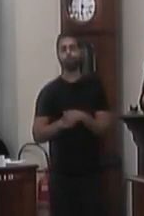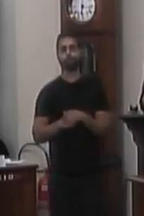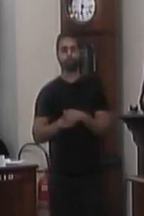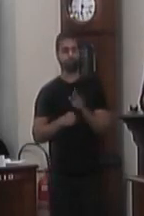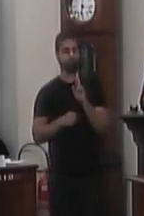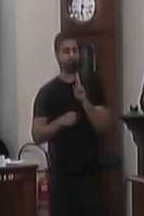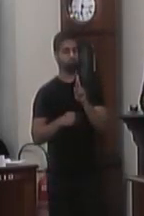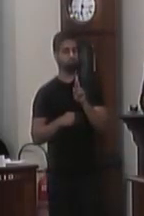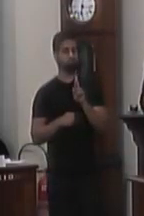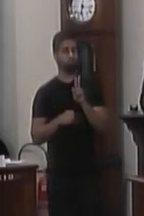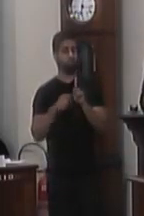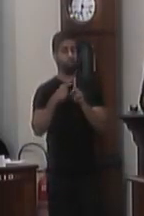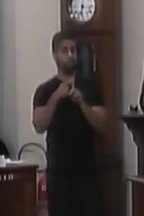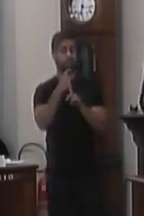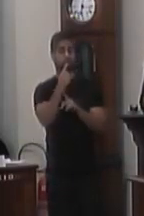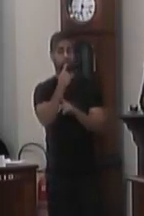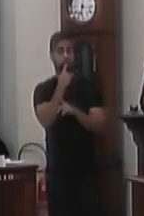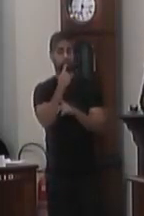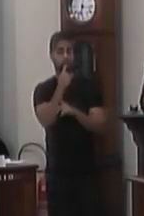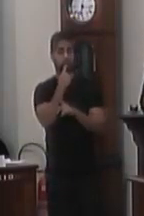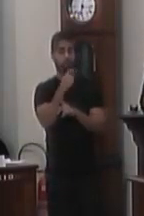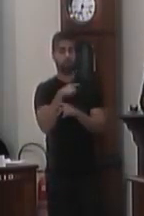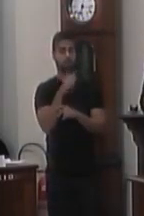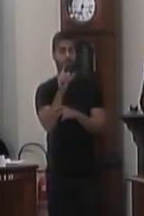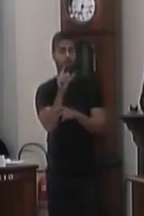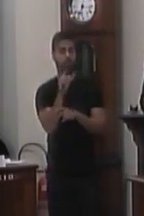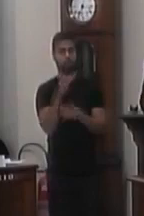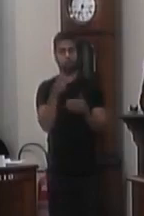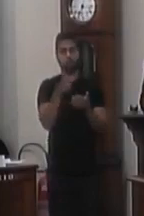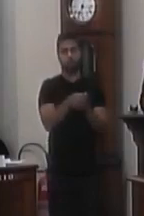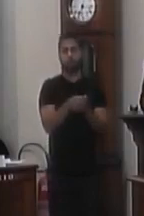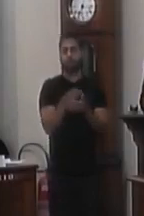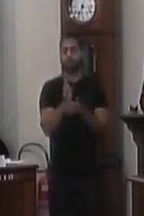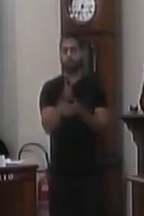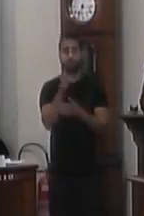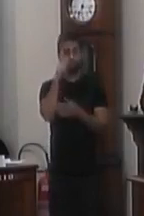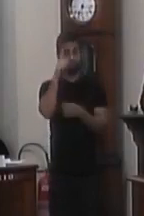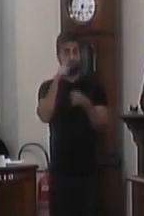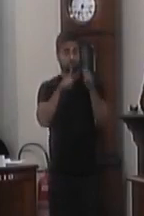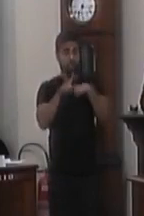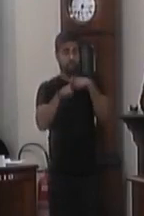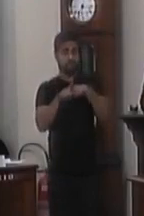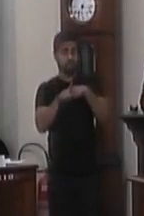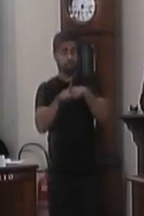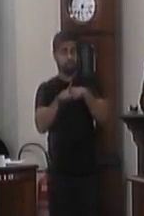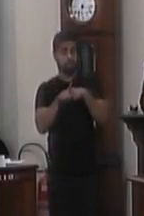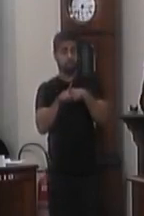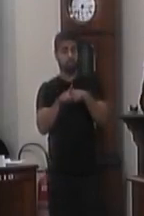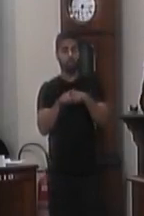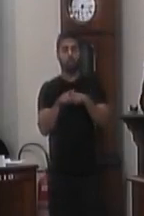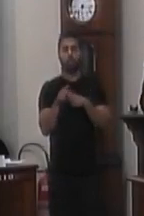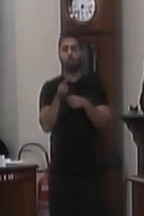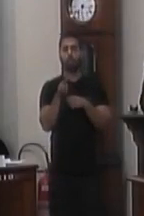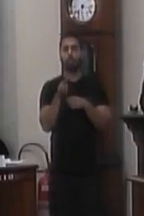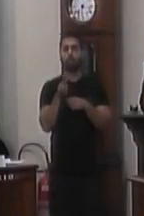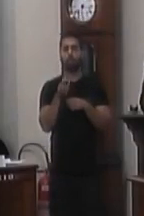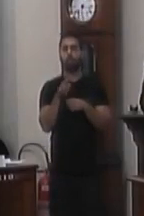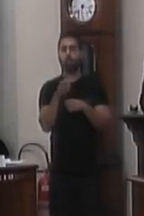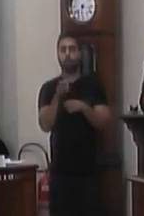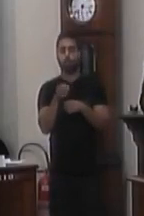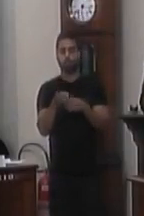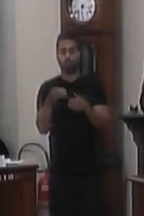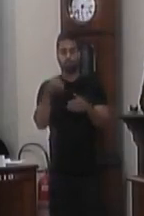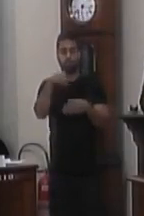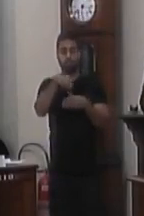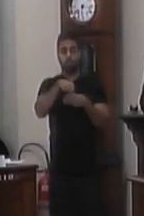Vereador, a Cruz Vermelha, a gente tem um valor que a gente paga mensalmente aí ao juízo, que é um valor que é depositado